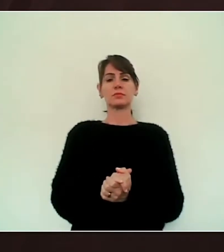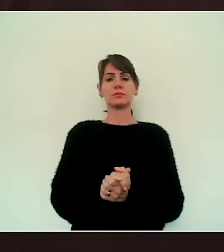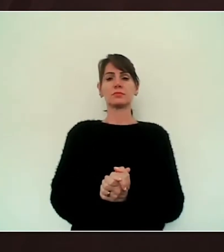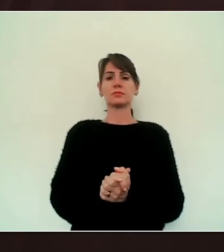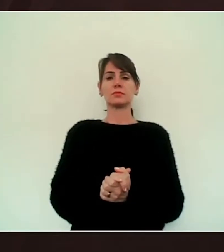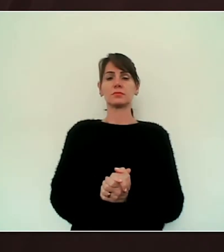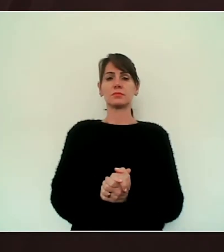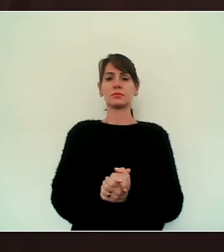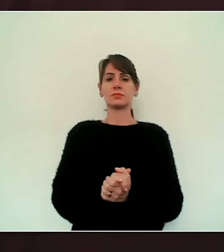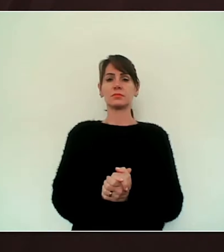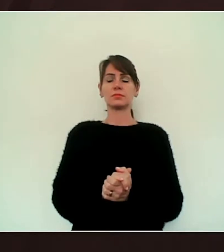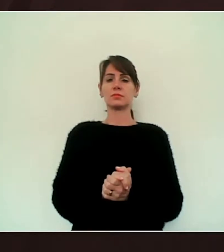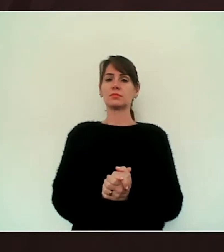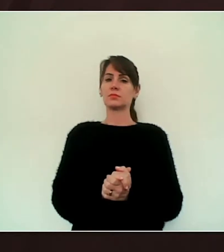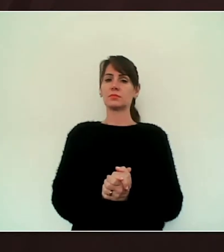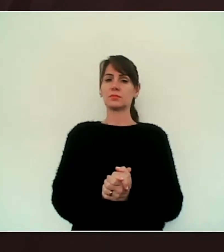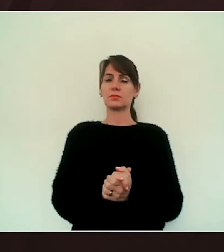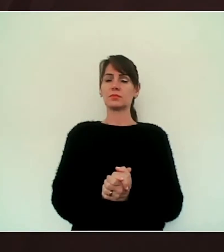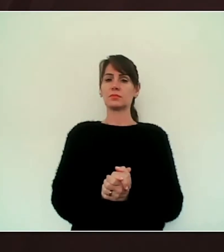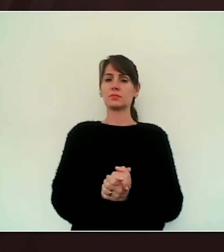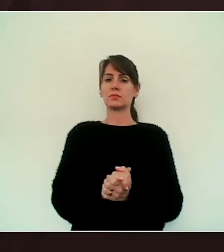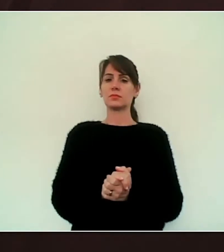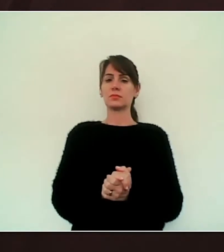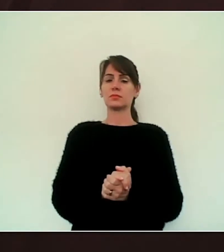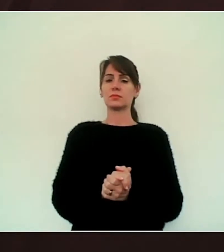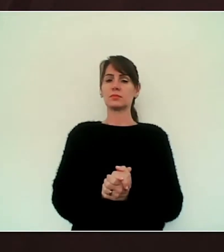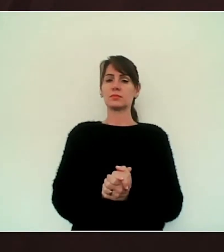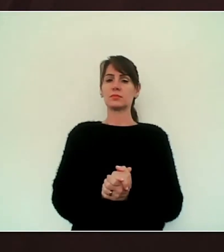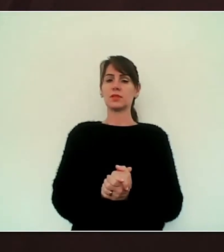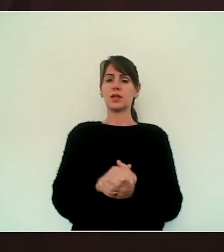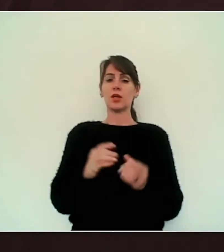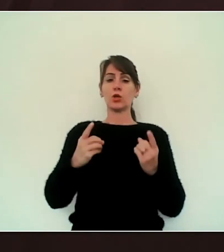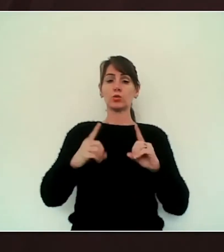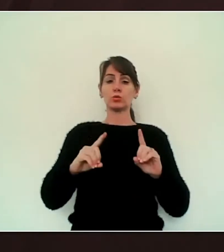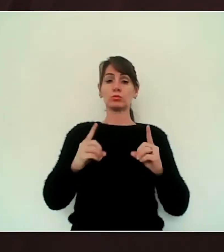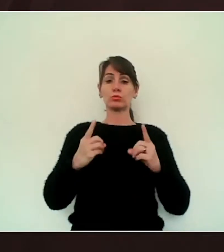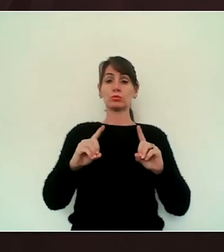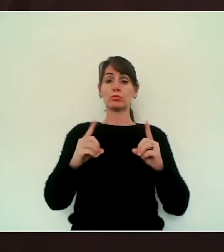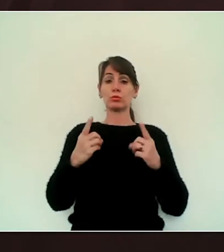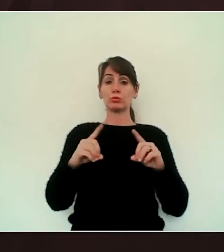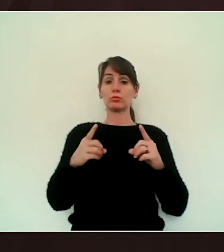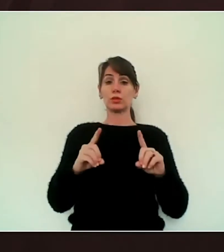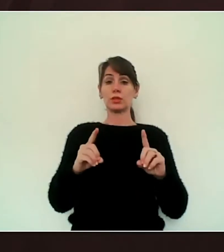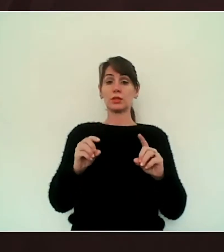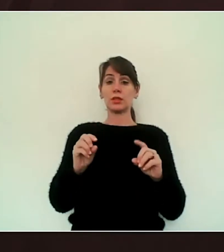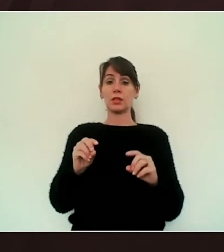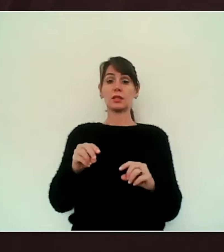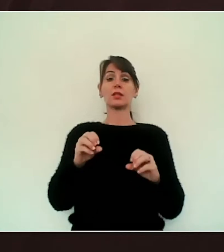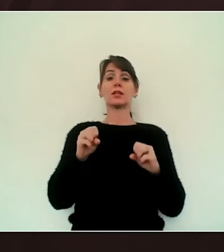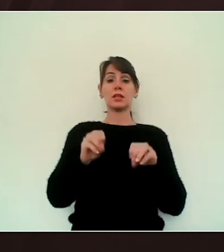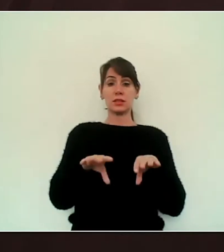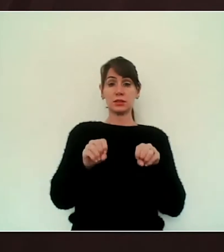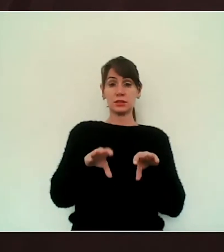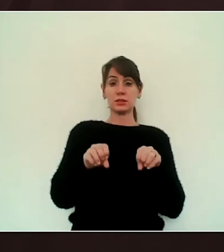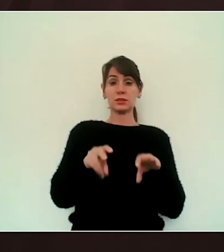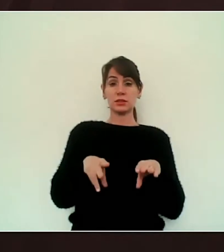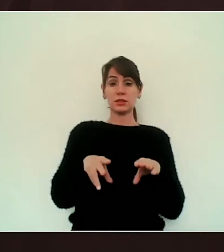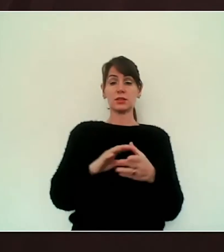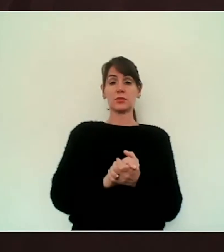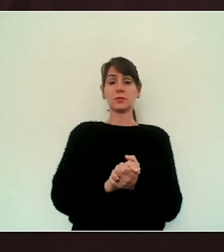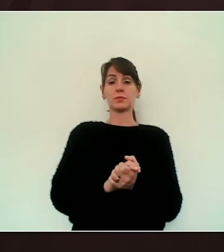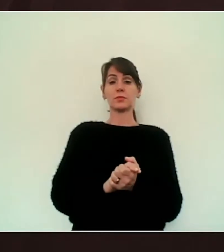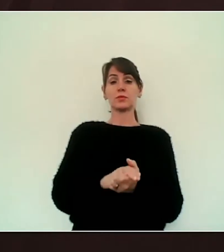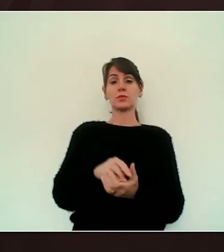forma sustenta a doutrina ou o ensino dos nicolaítas. Então, na igreja